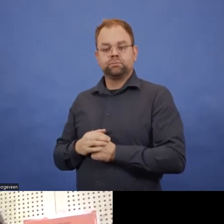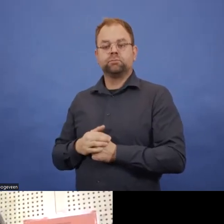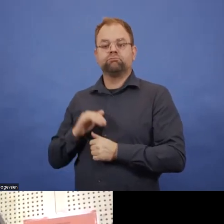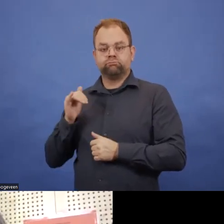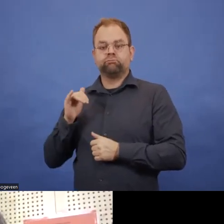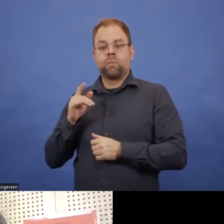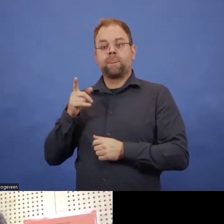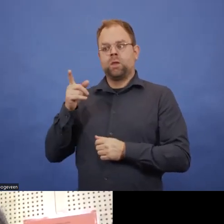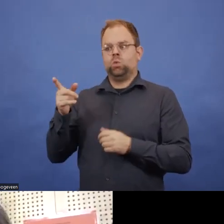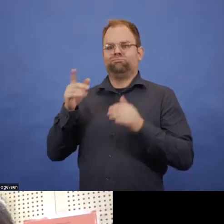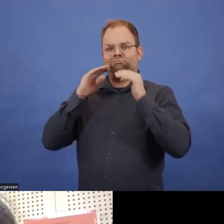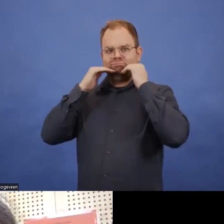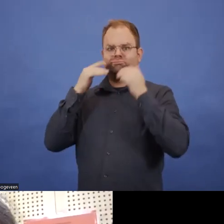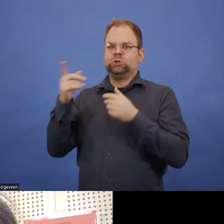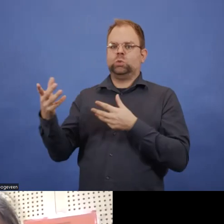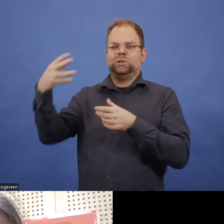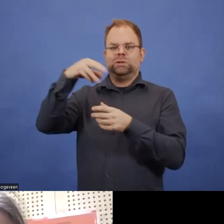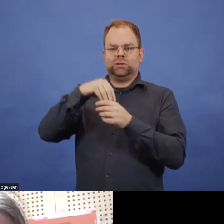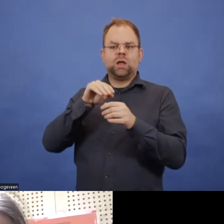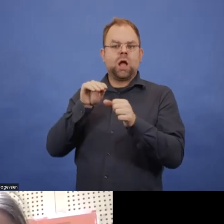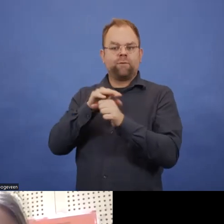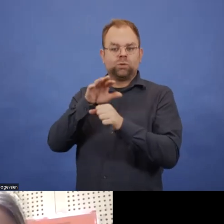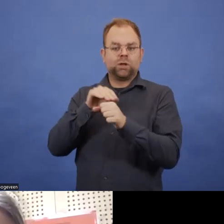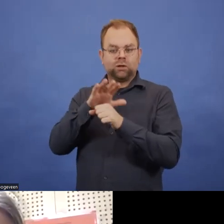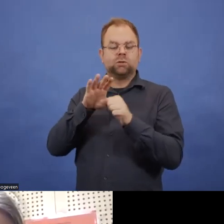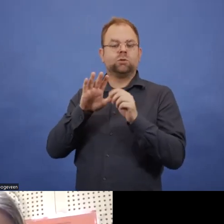Junta Asesoría